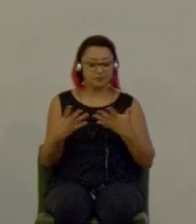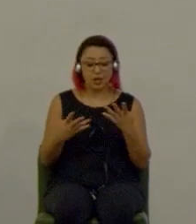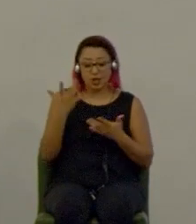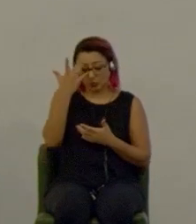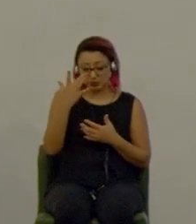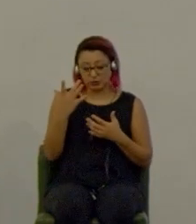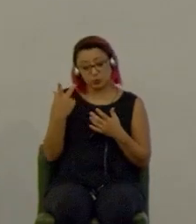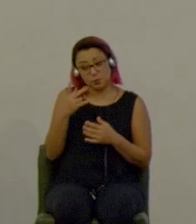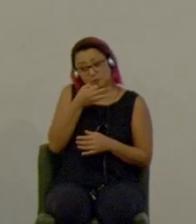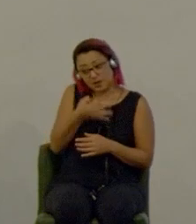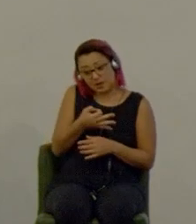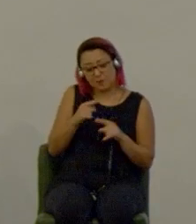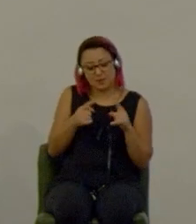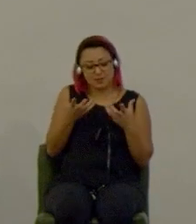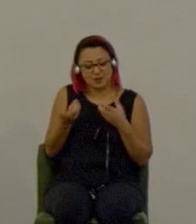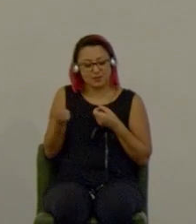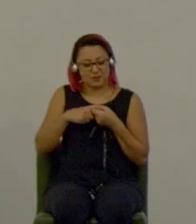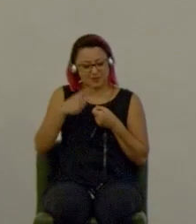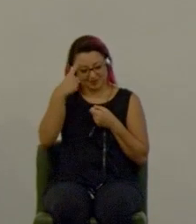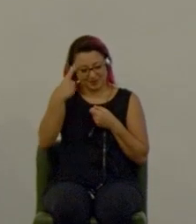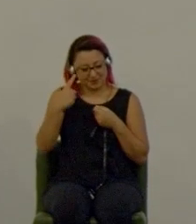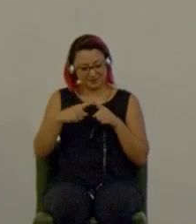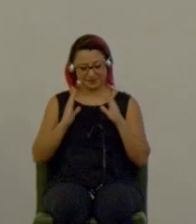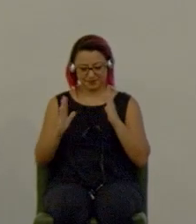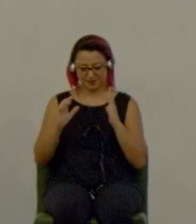l'anthropocène comme choc des ontologies. Et Ligia,